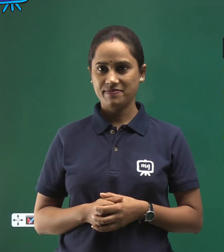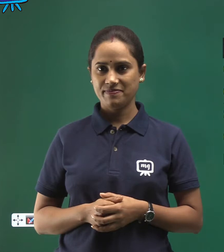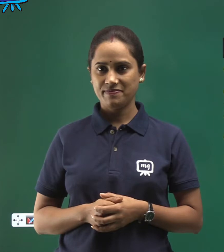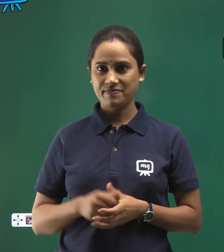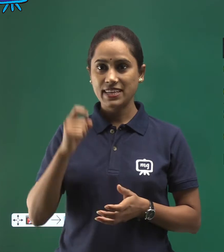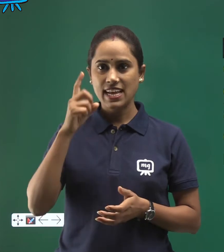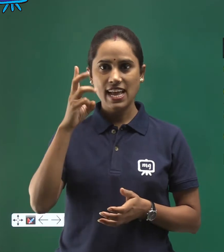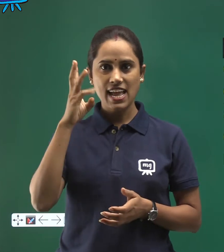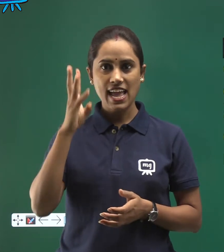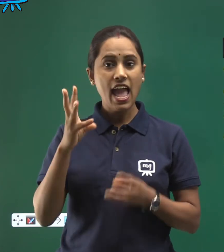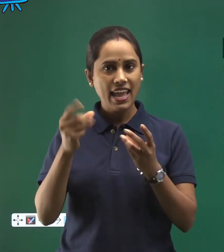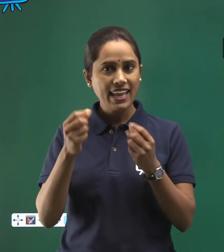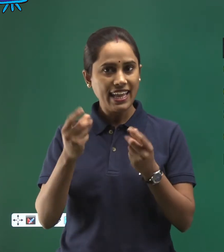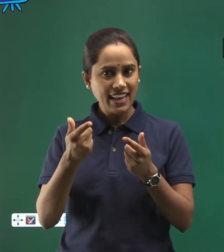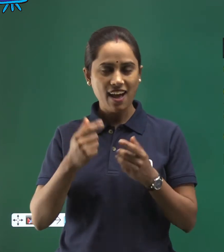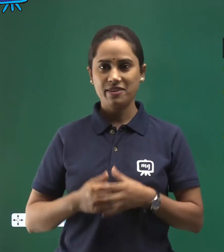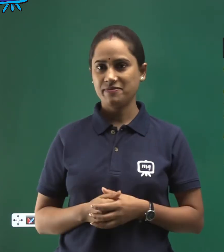गिनना.